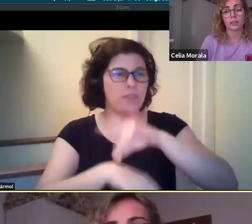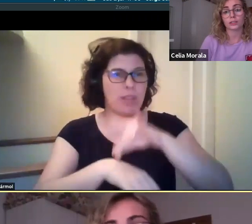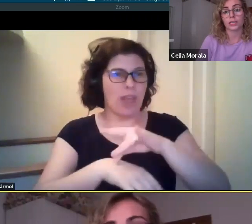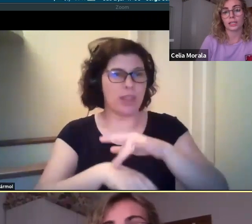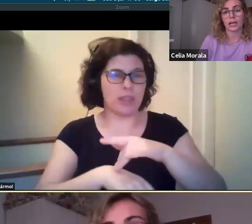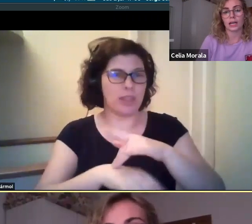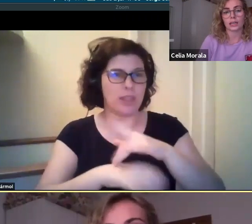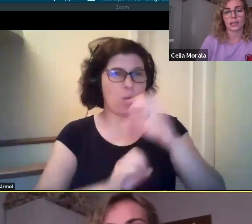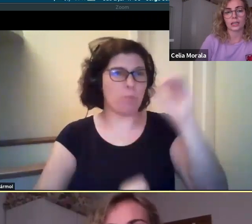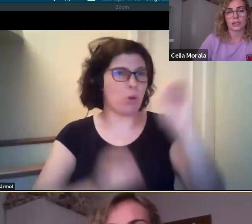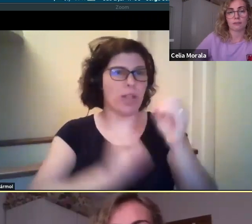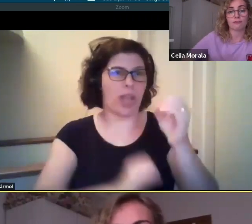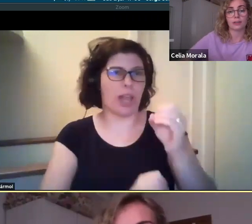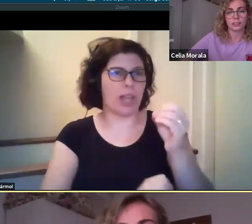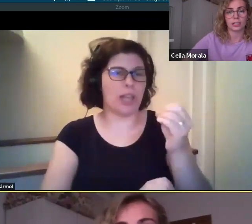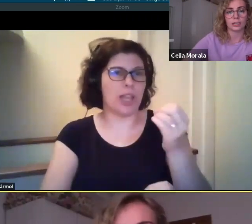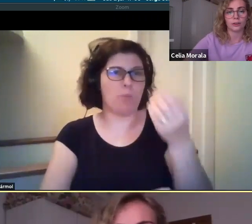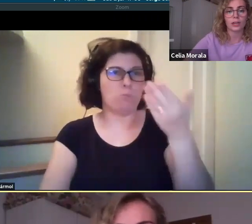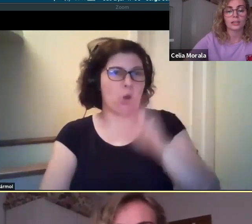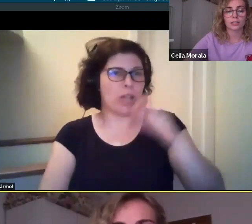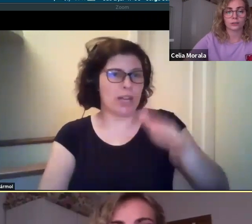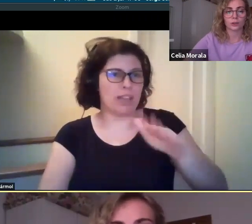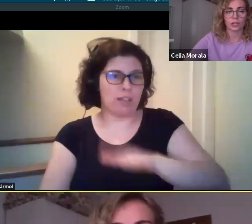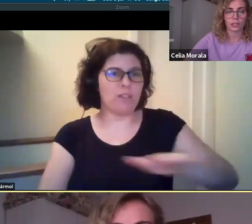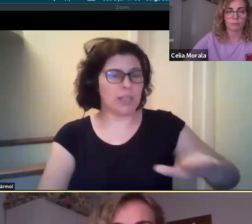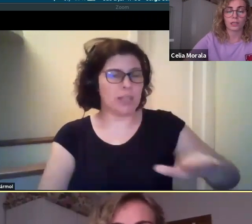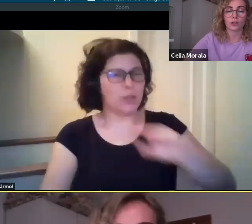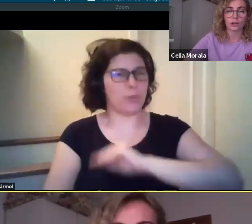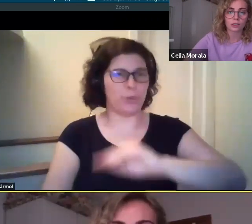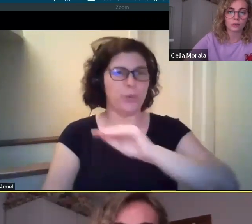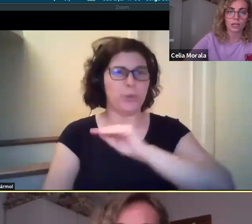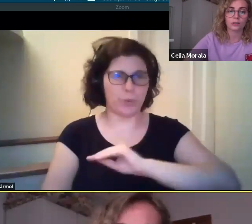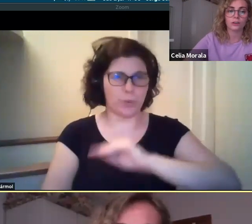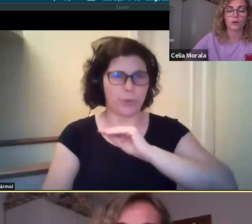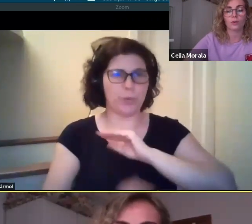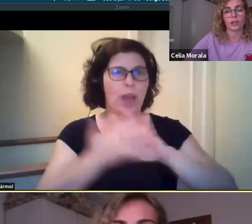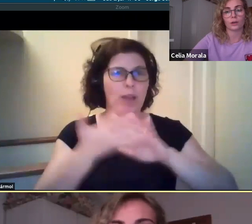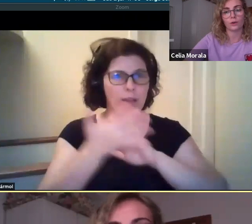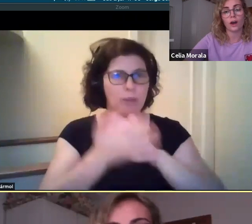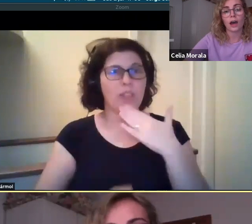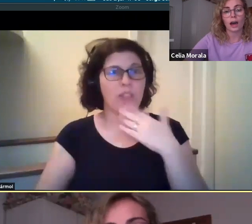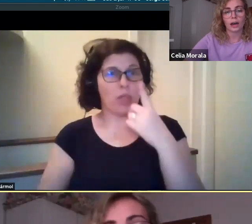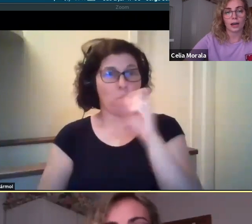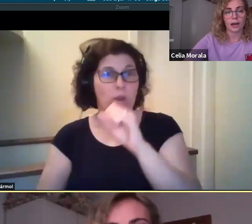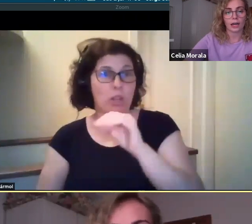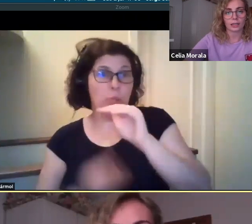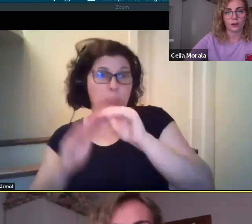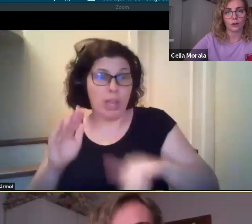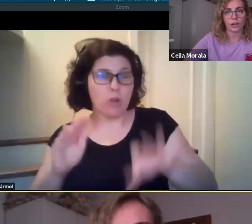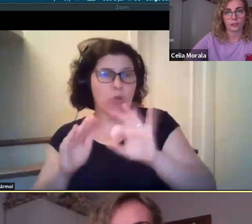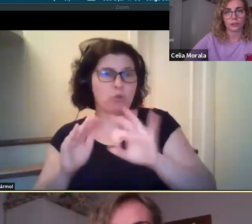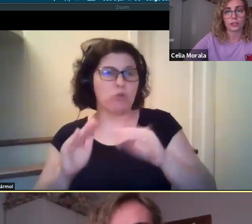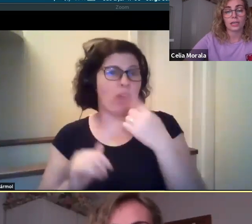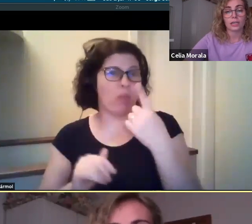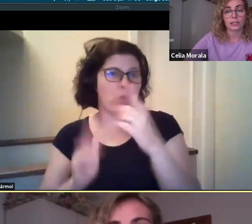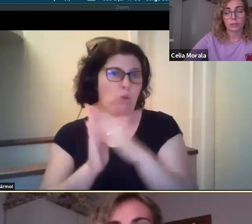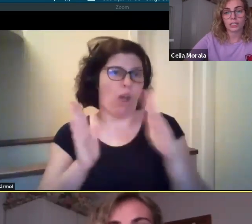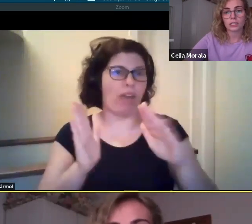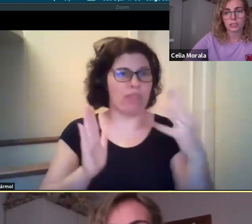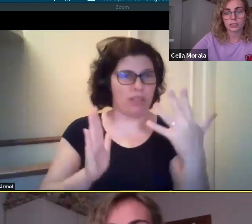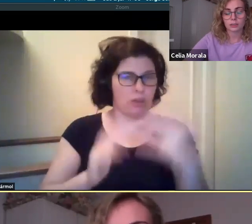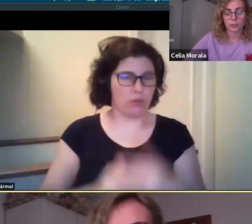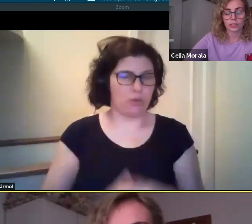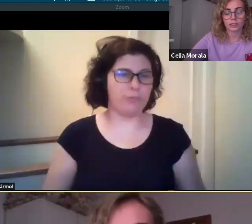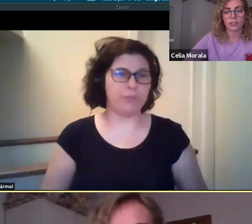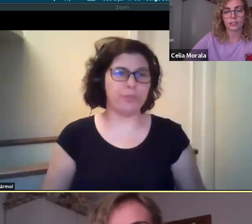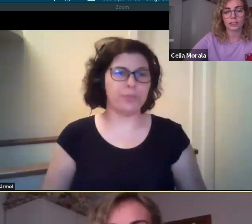de mortalidad infantil, ¿no? Tanto de menores de 1 año como de 1 a 5 años. También